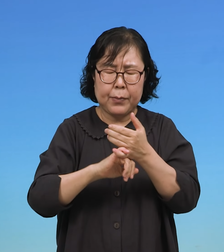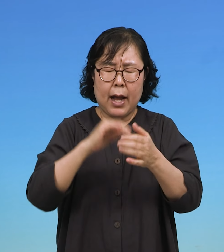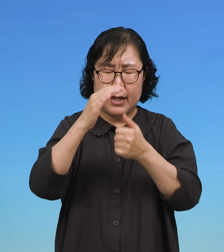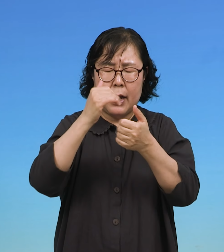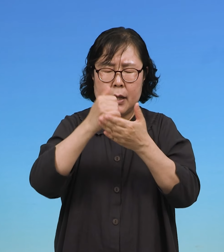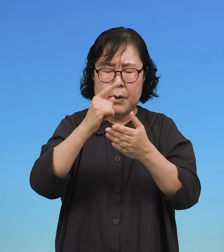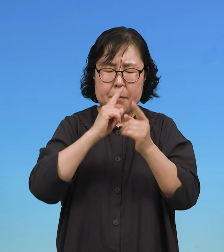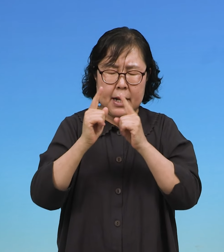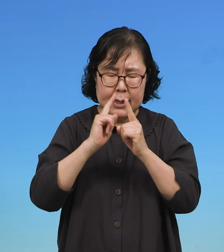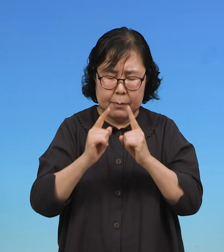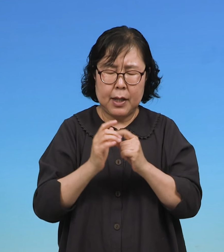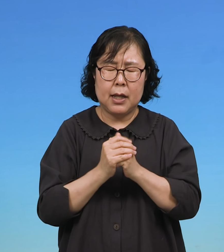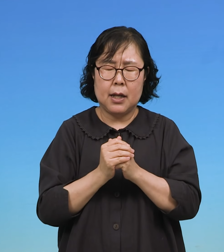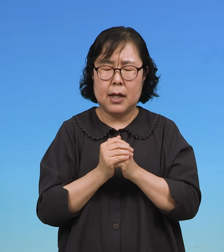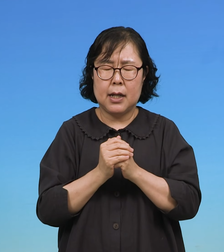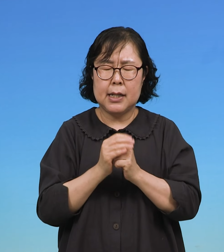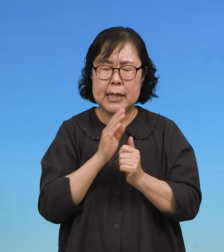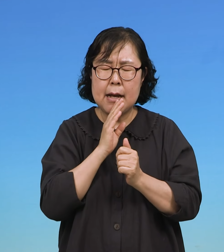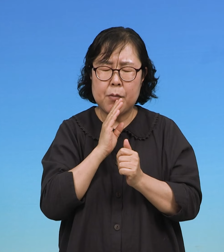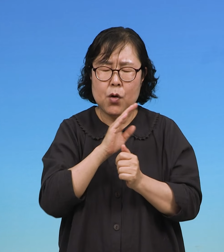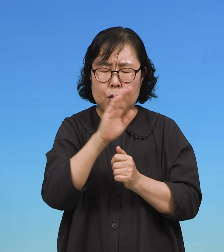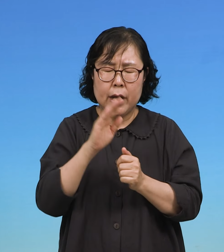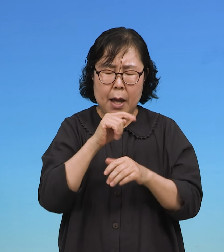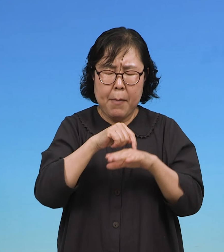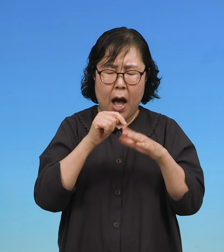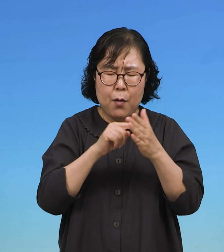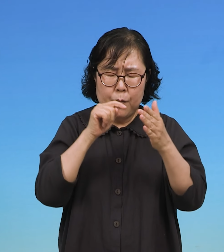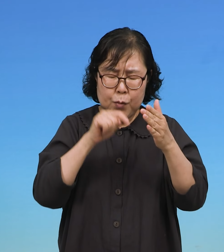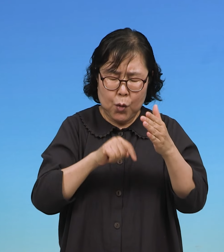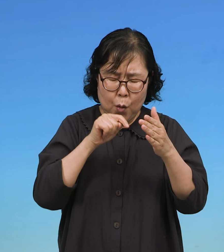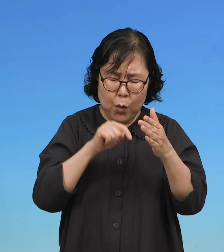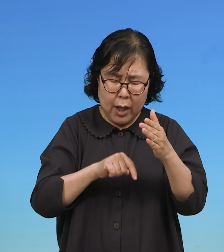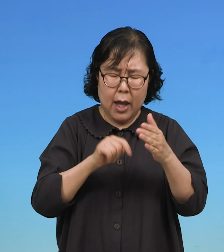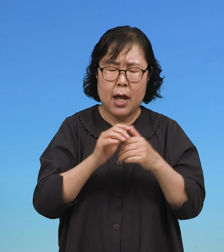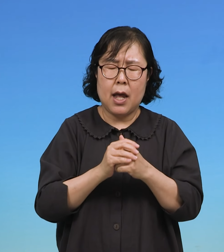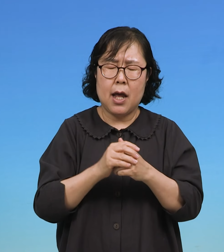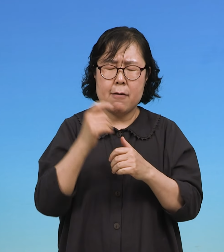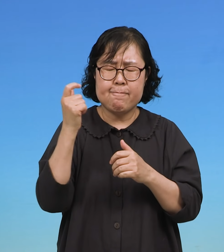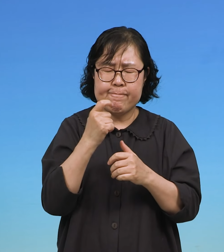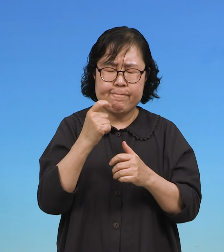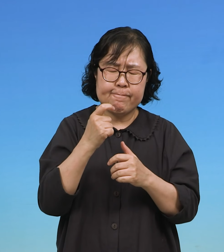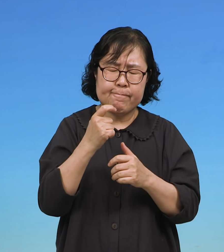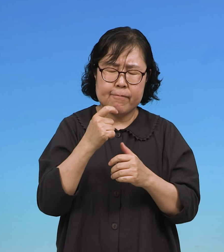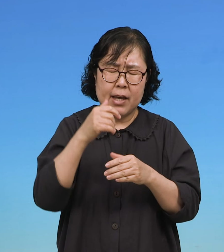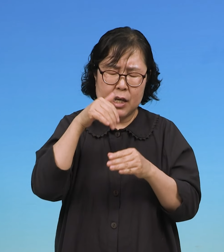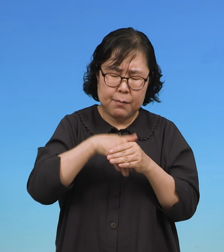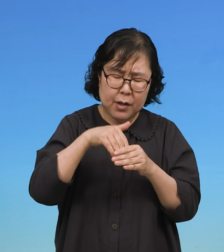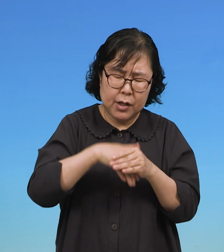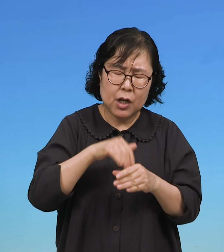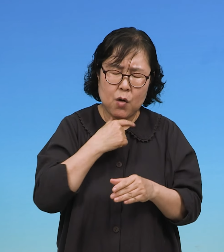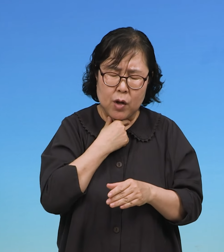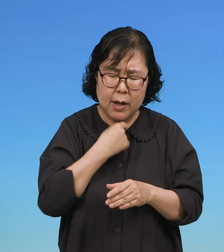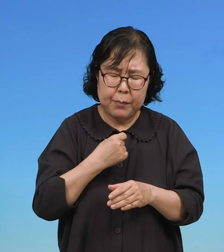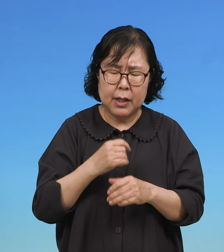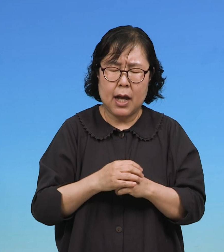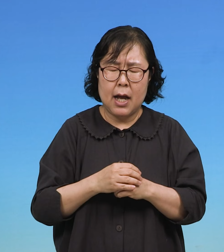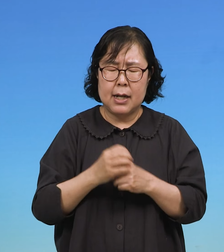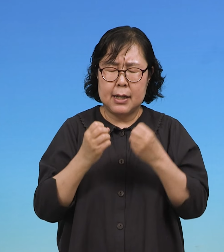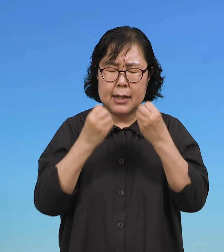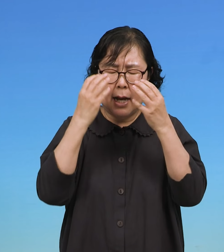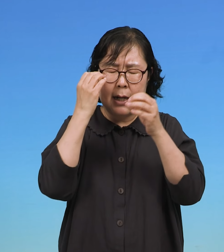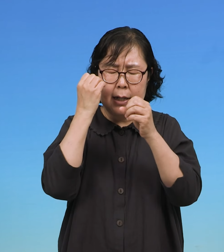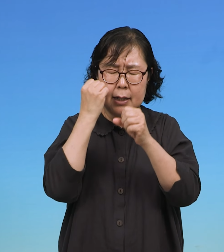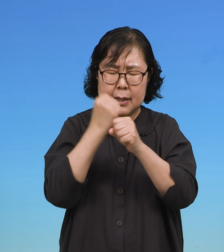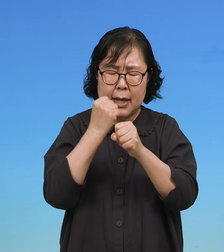갚아주신다. 하나님, 오늘 이 말씀이 참으로 우리 심령에 굳게 자리 잡게 되기를 원합니다.